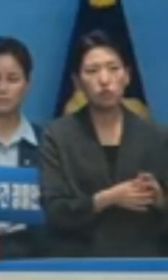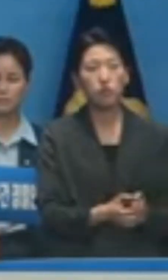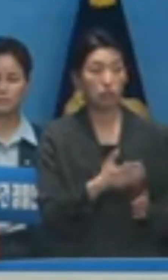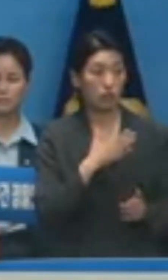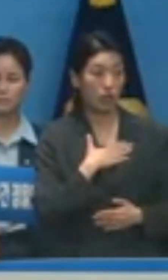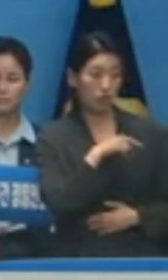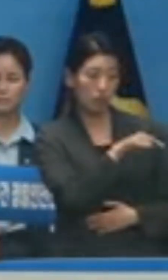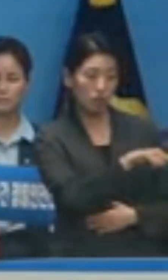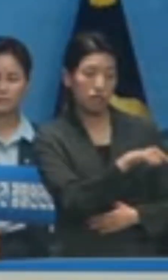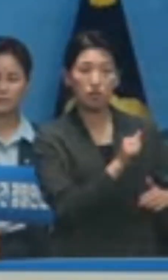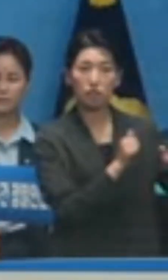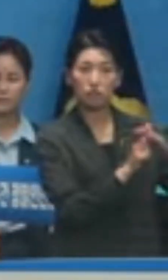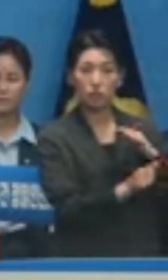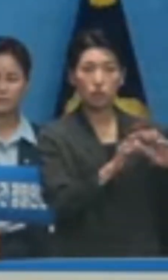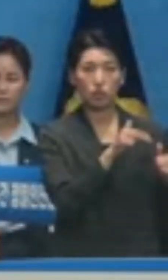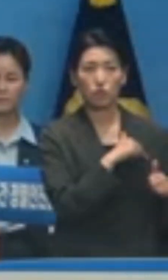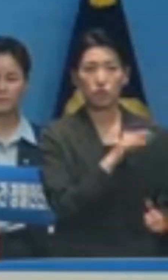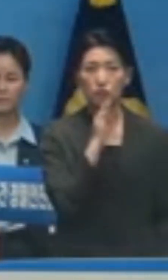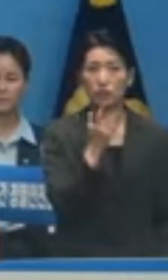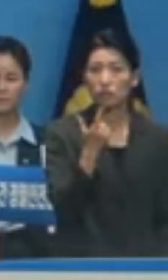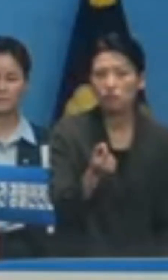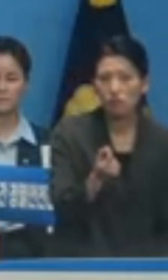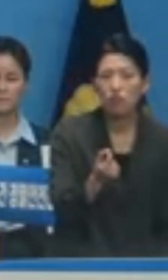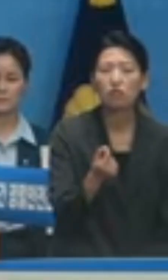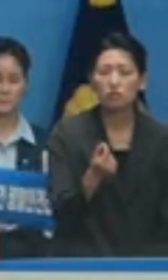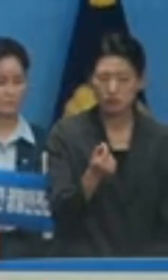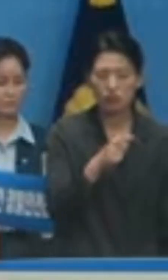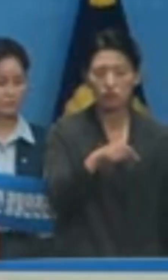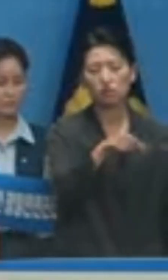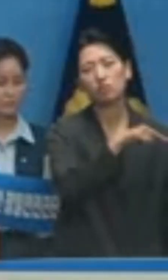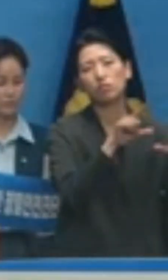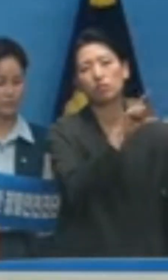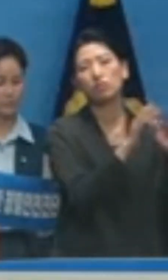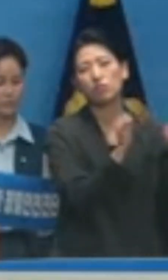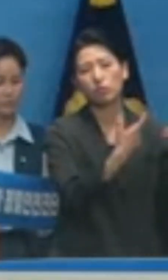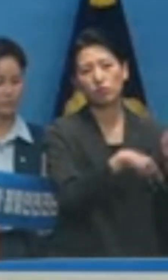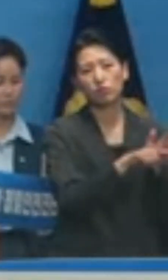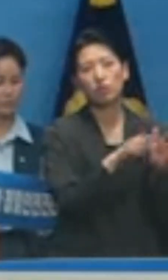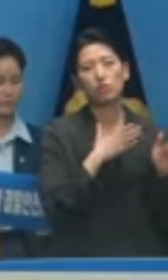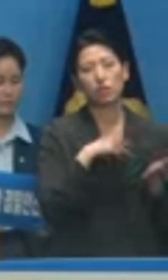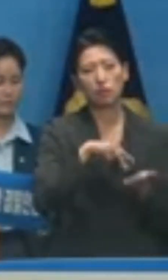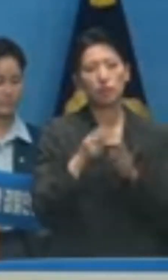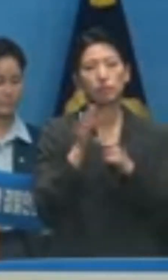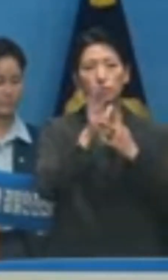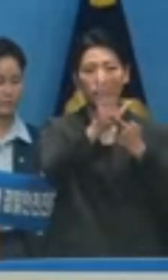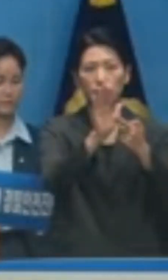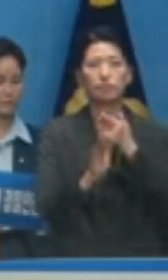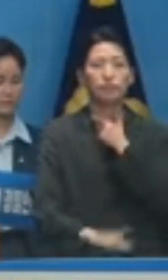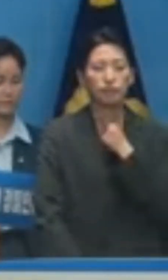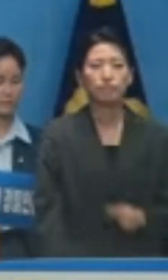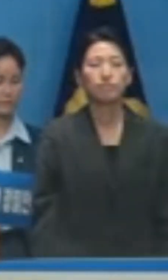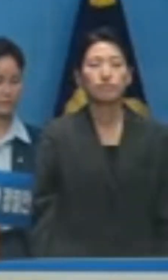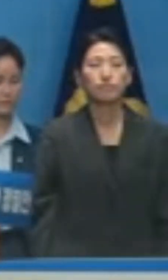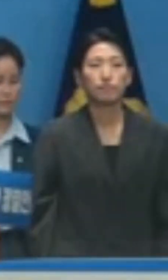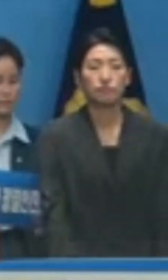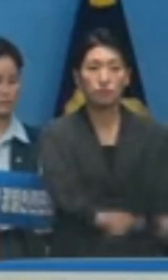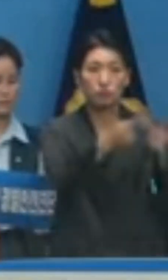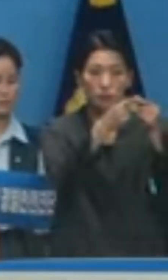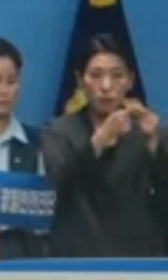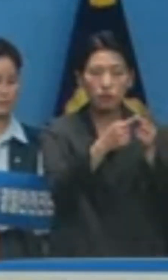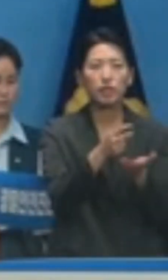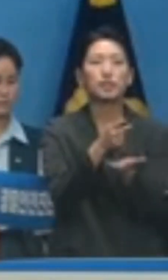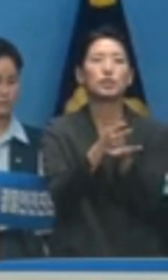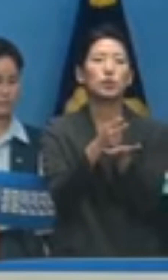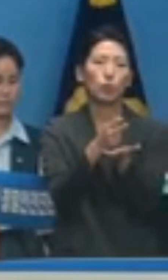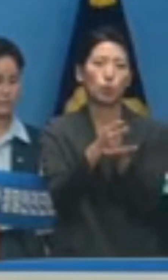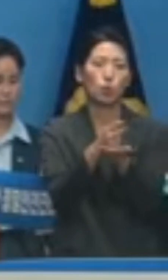국회의원으로 국민의 생명과 안전을 최우선에 두고 다음과 같이 입장을 밝힙니다. 먼저 제도 전반을